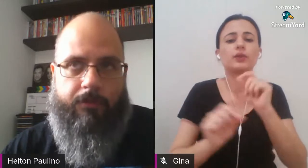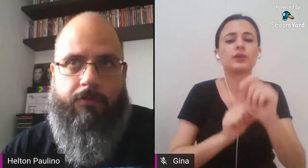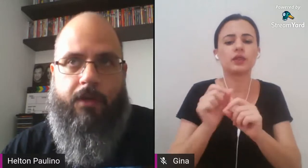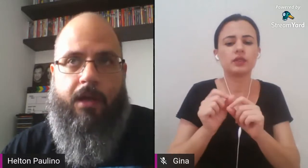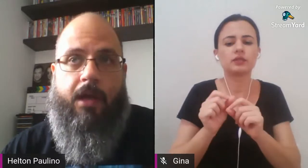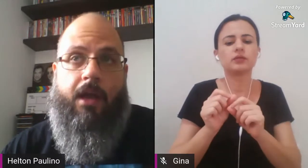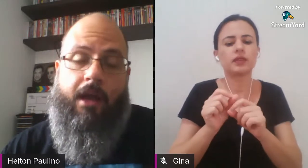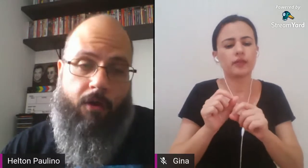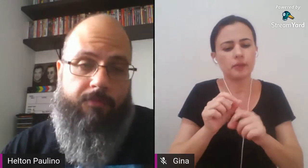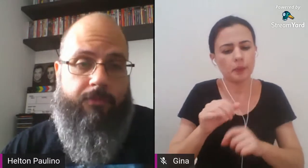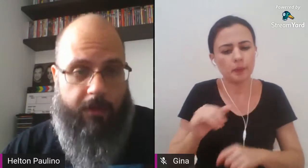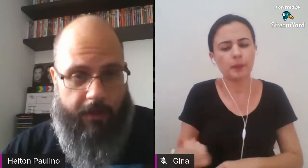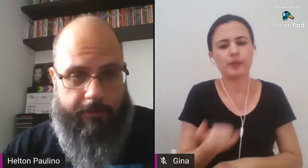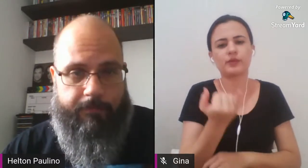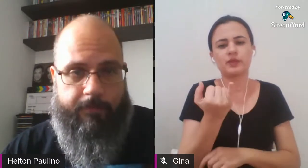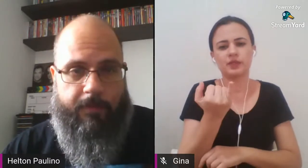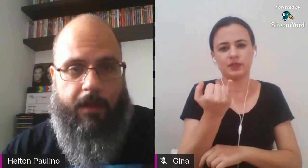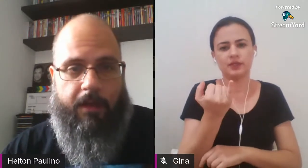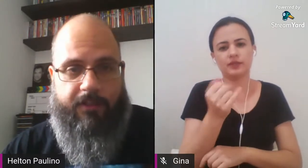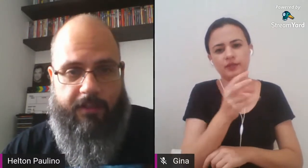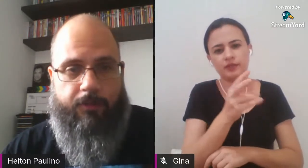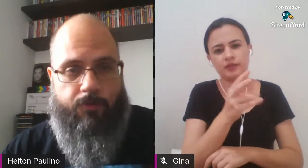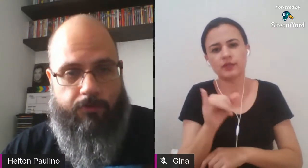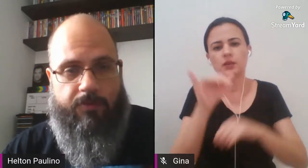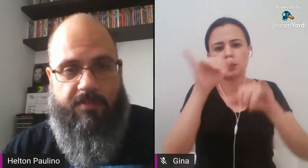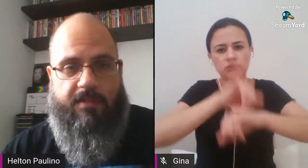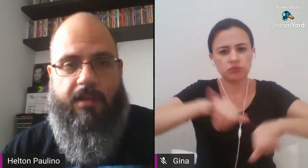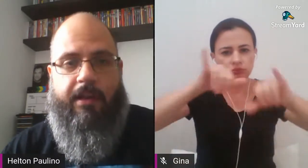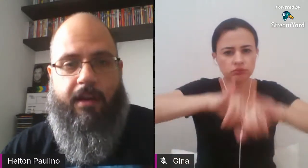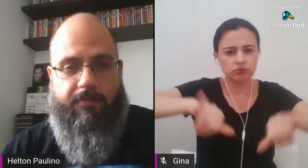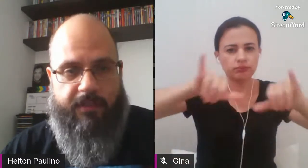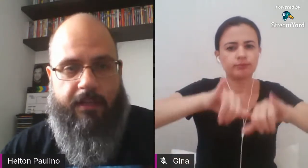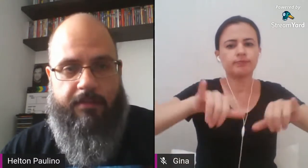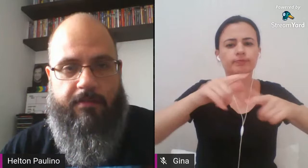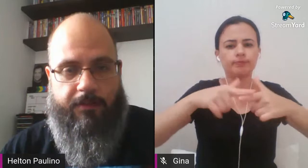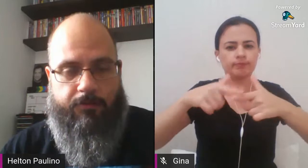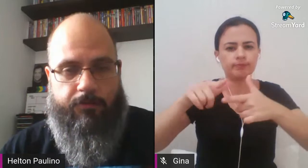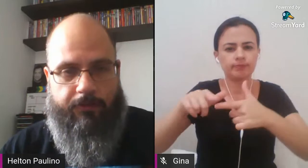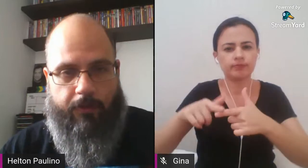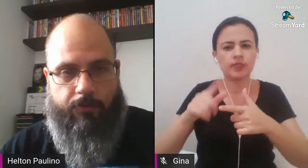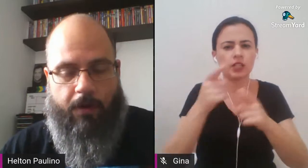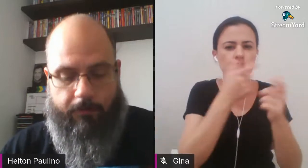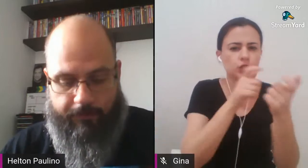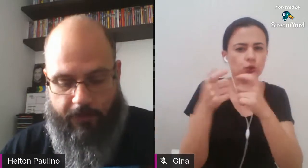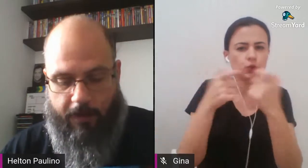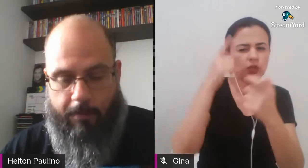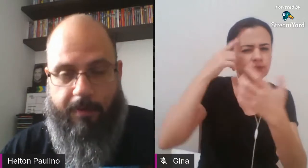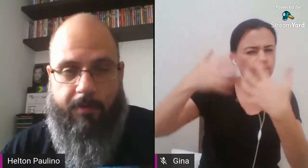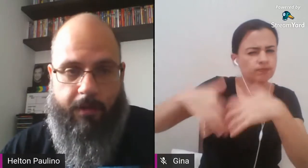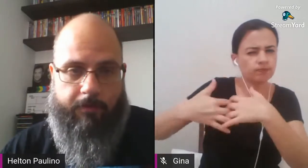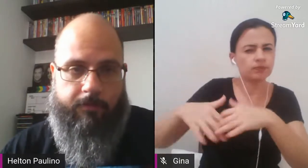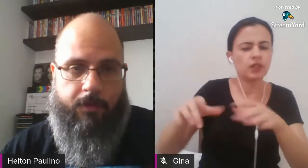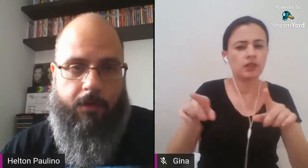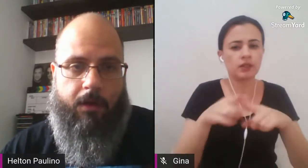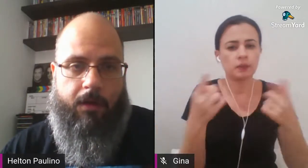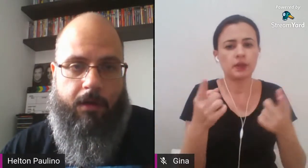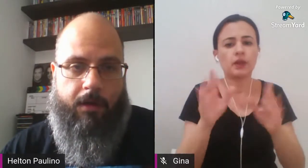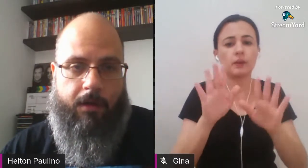neste contexto. É óbvio que a gente tem duas coisas a serem levantadas nesse contexto atual.